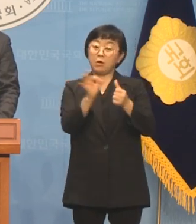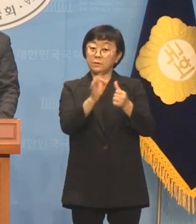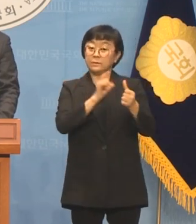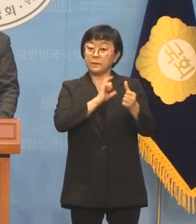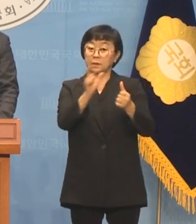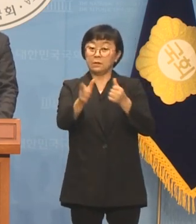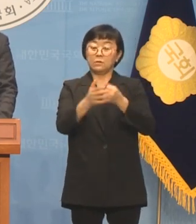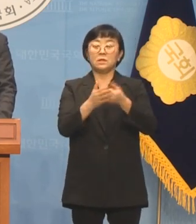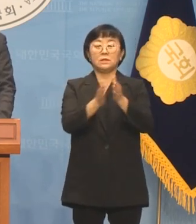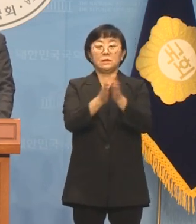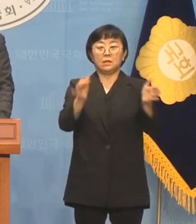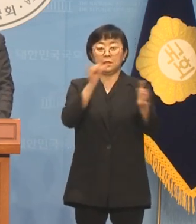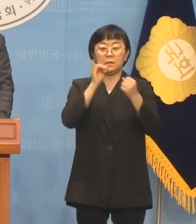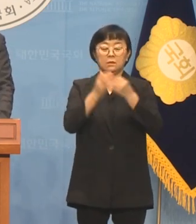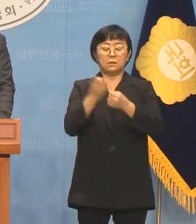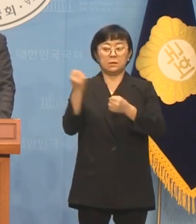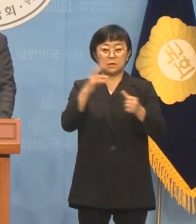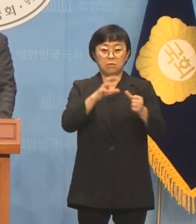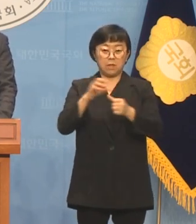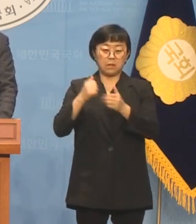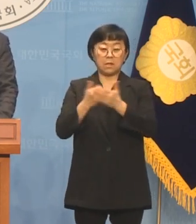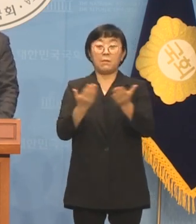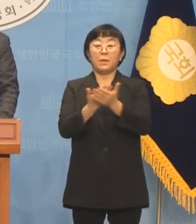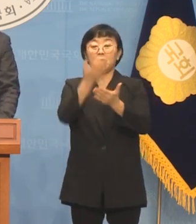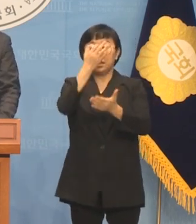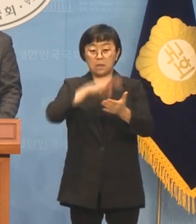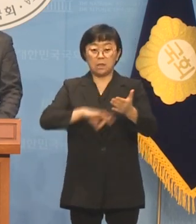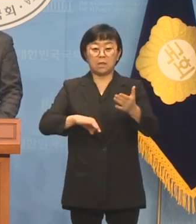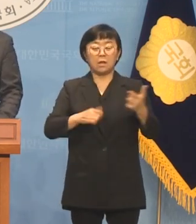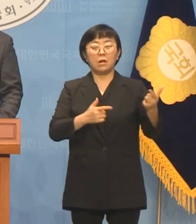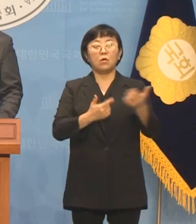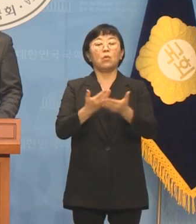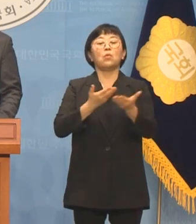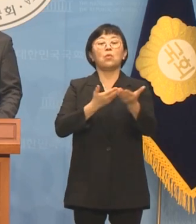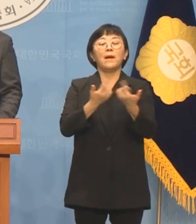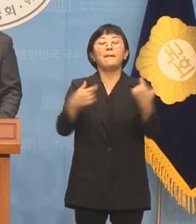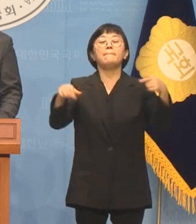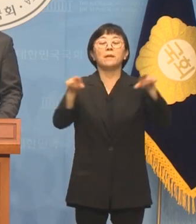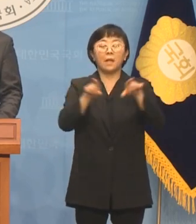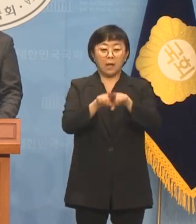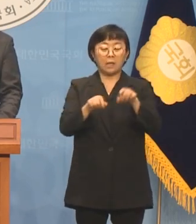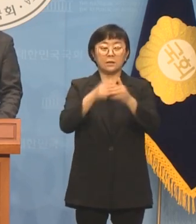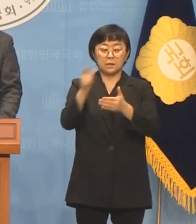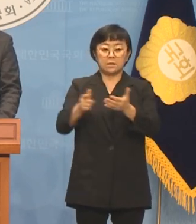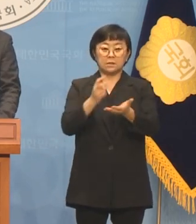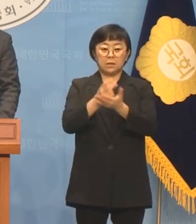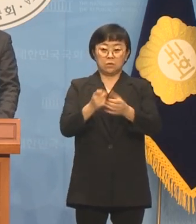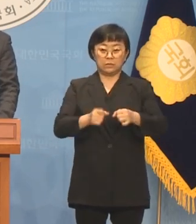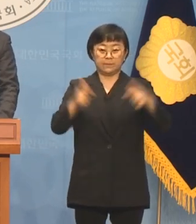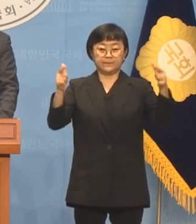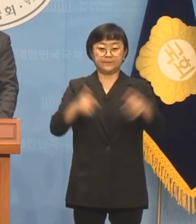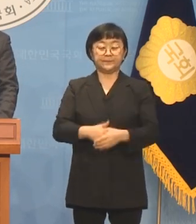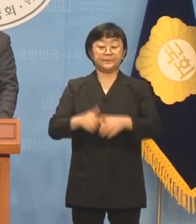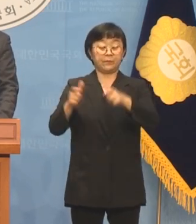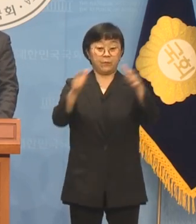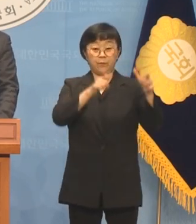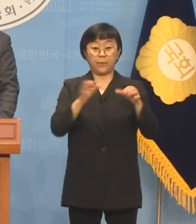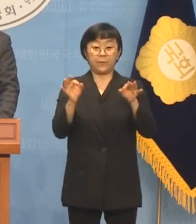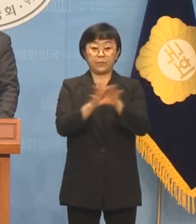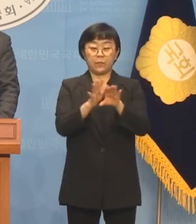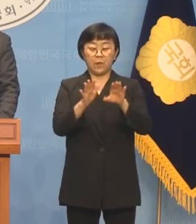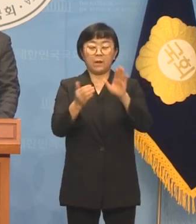이름으로 실시하는 재생에너지 개발 이익 공유 제도를 확대하는 것입니다. 지역 소멸을